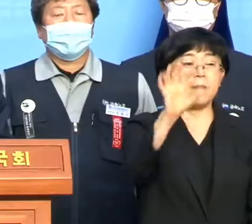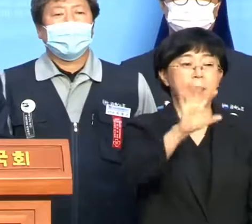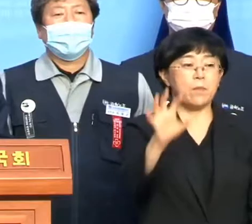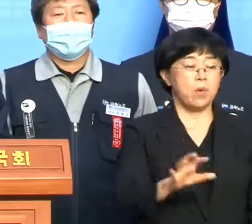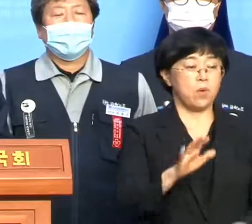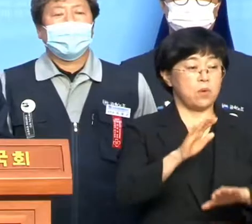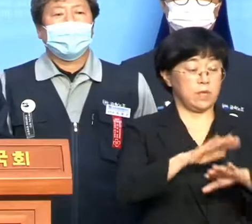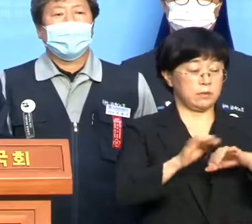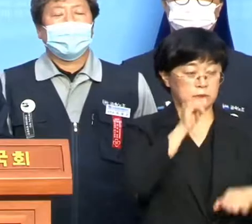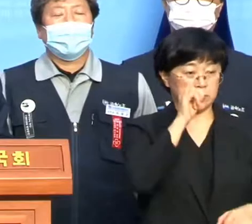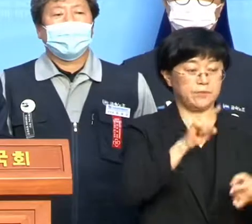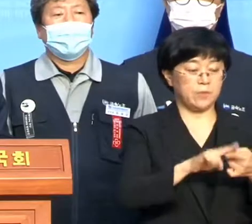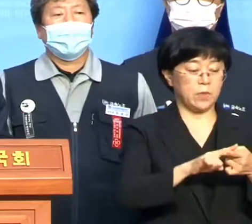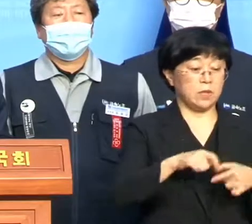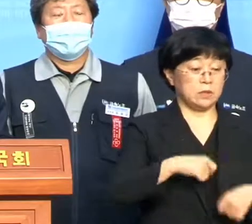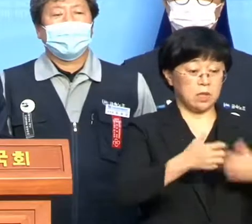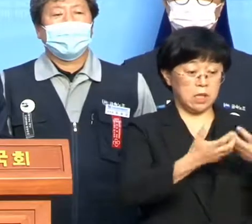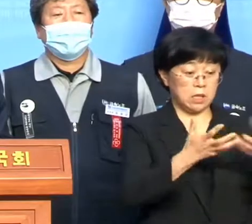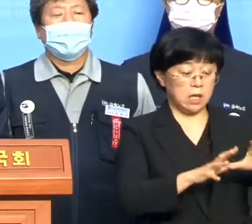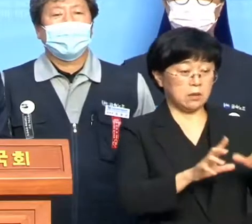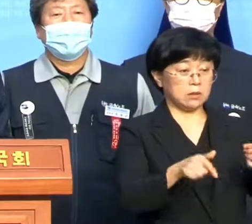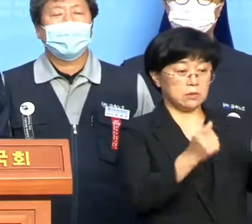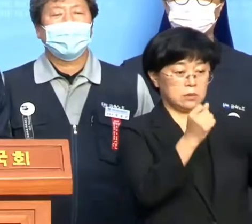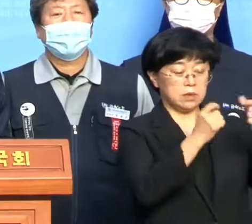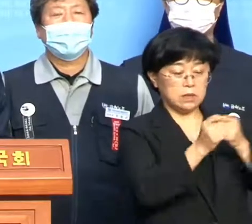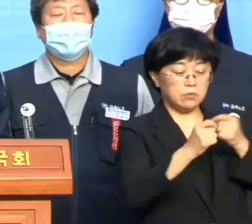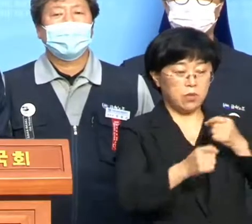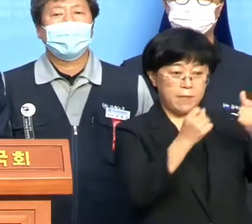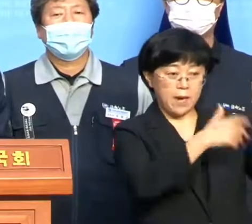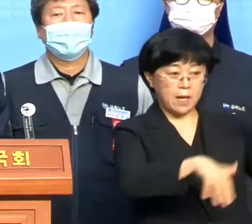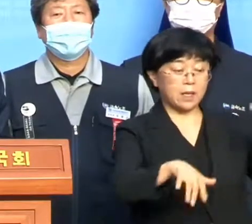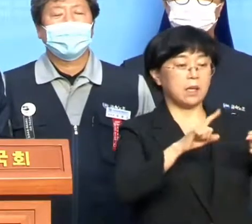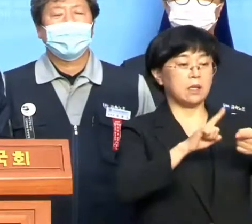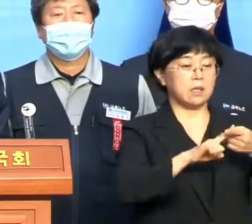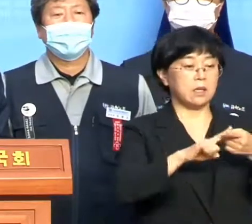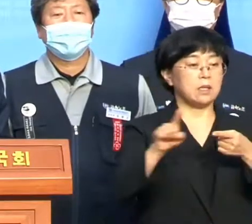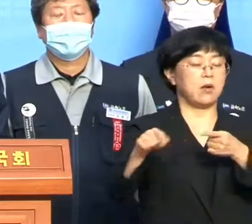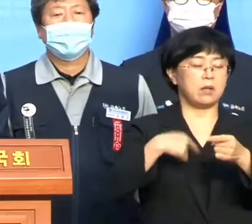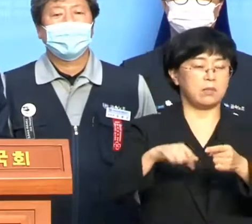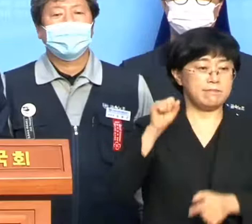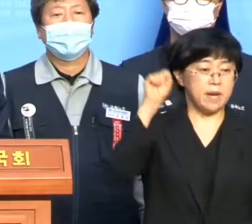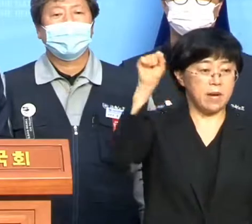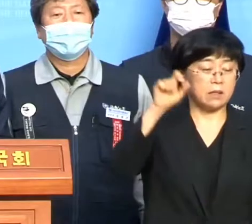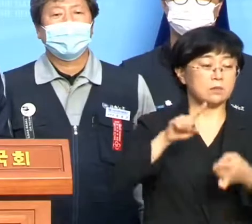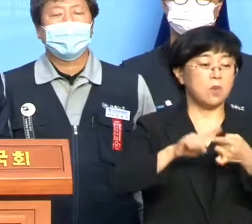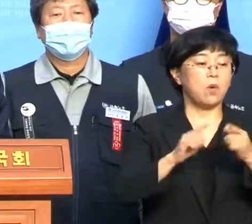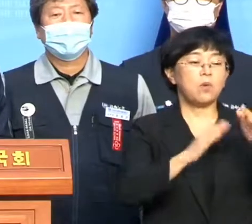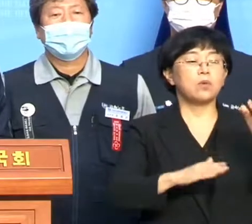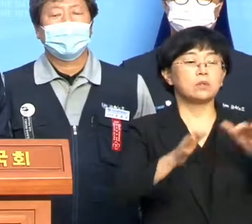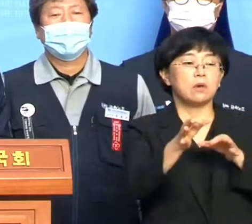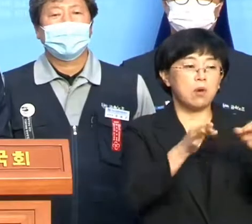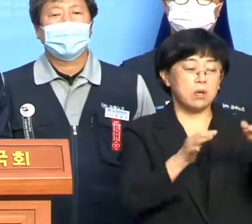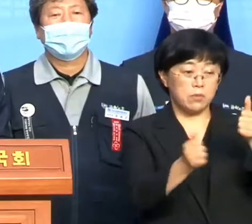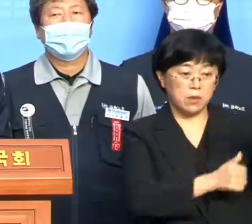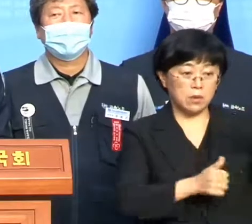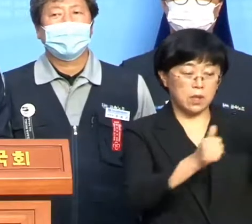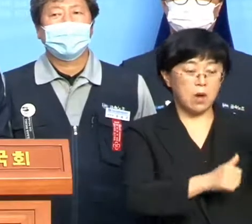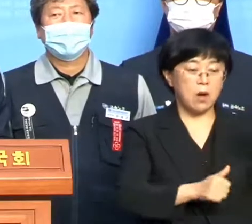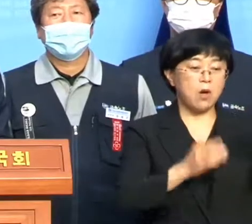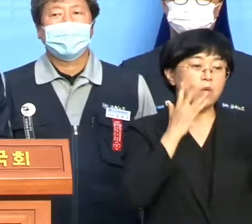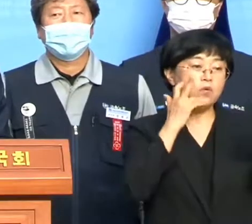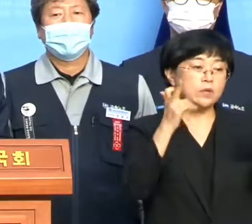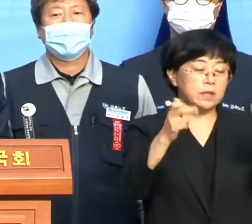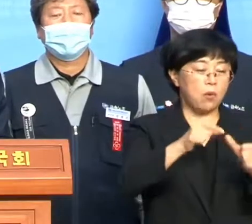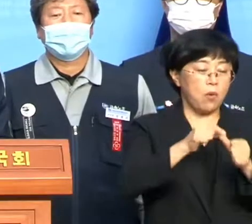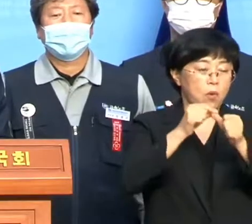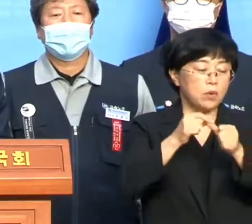것입니다 정의당은 하도급 업체에 대한 현대중공업의 갚지 를 강력히 규탄하며 공정거래위원회와 울상 고용